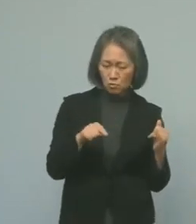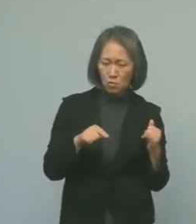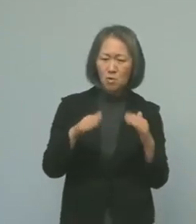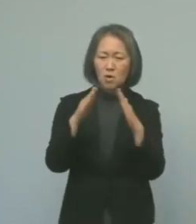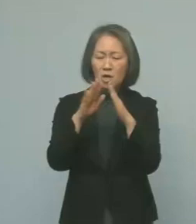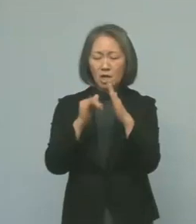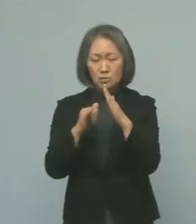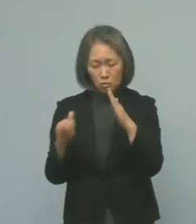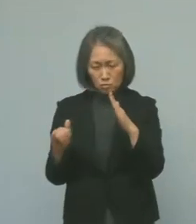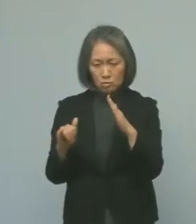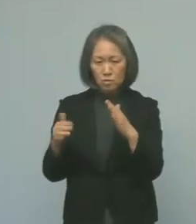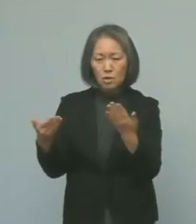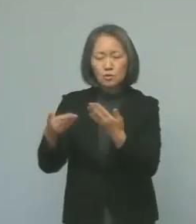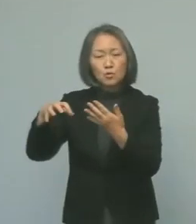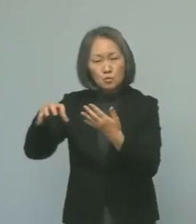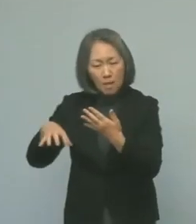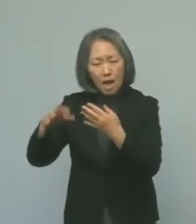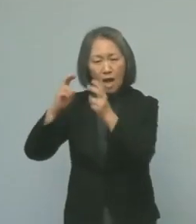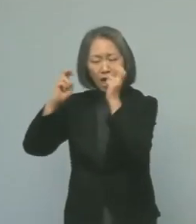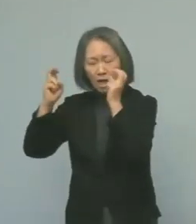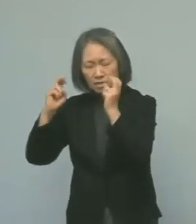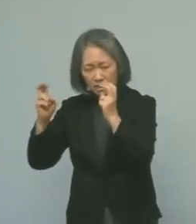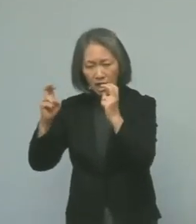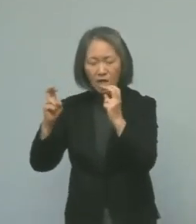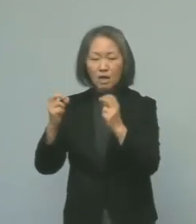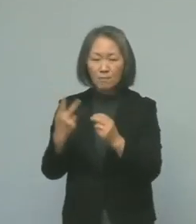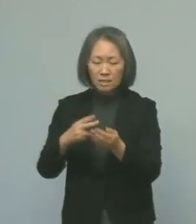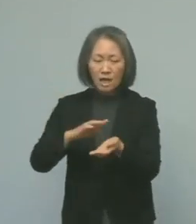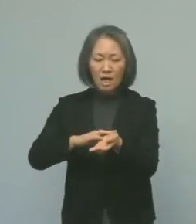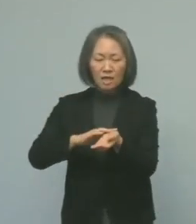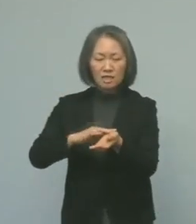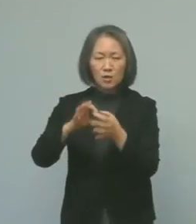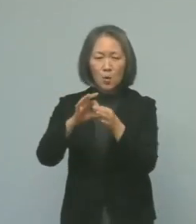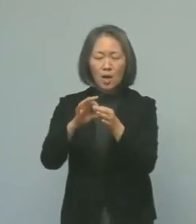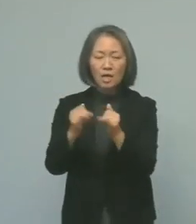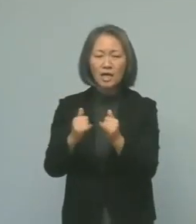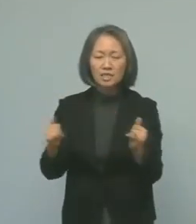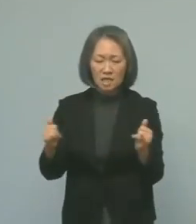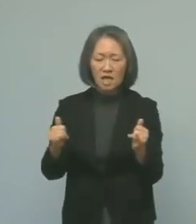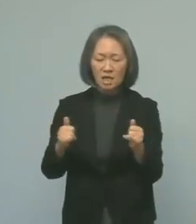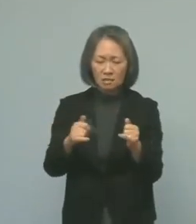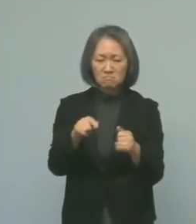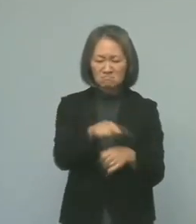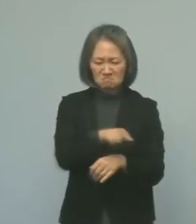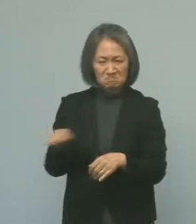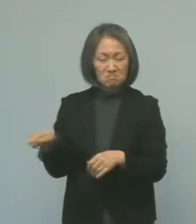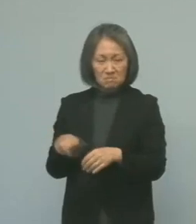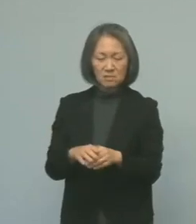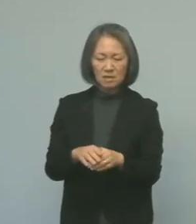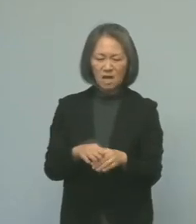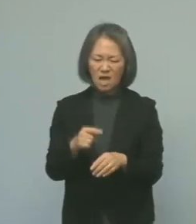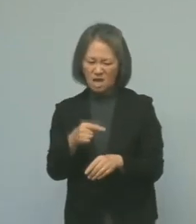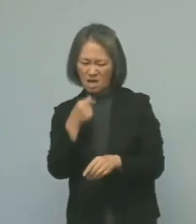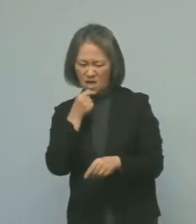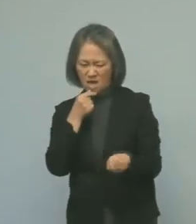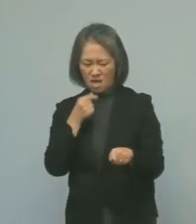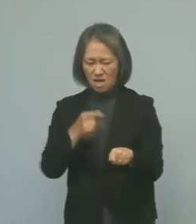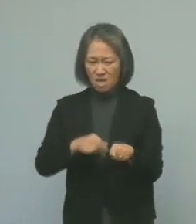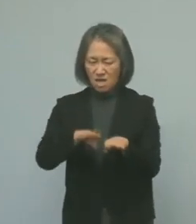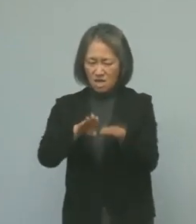ですとか医療従事者に対して差別とか偏見、いじ